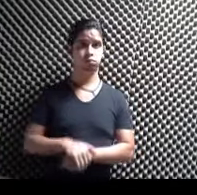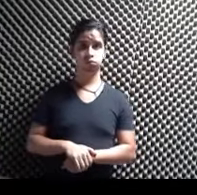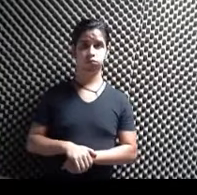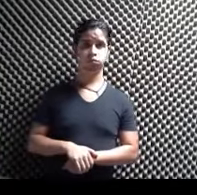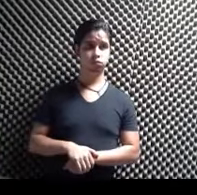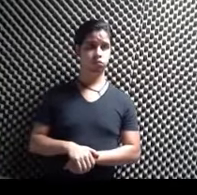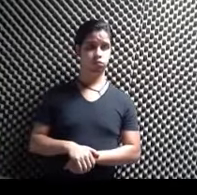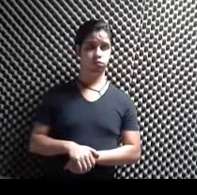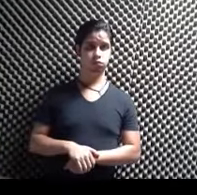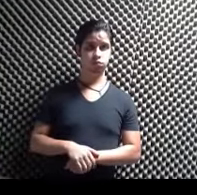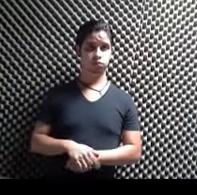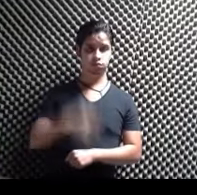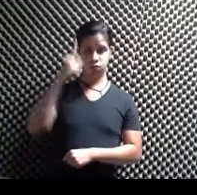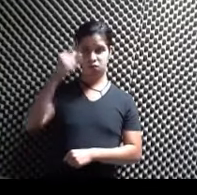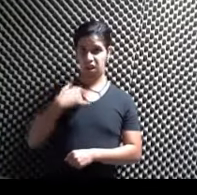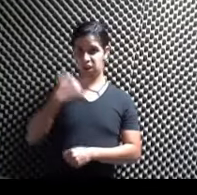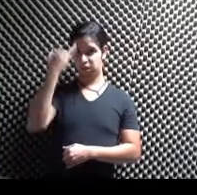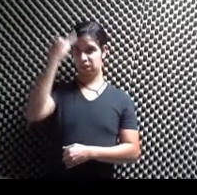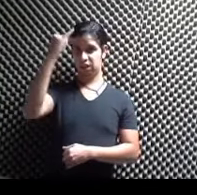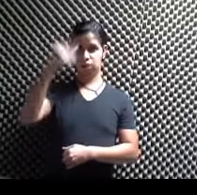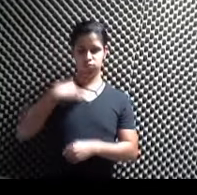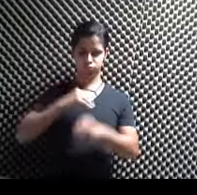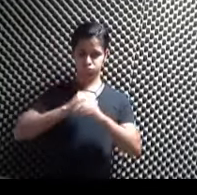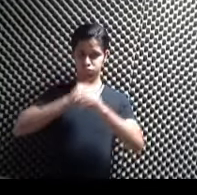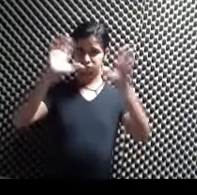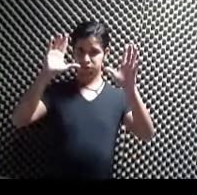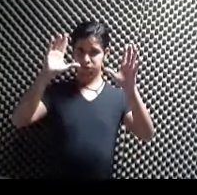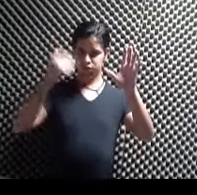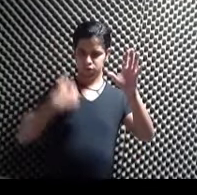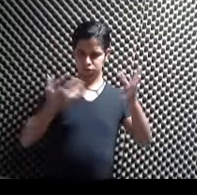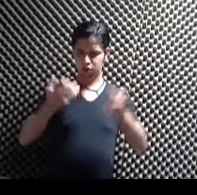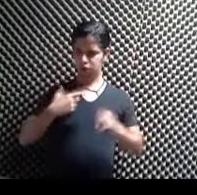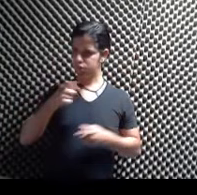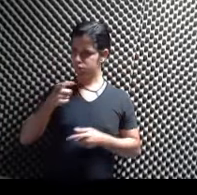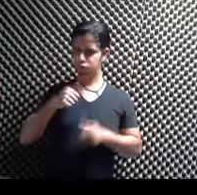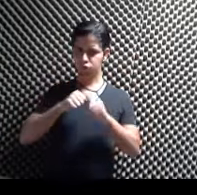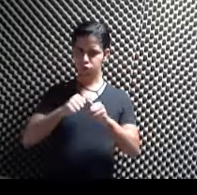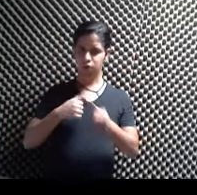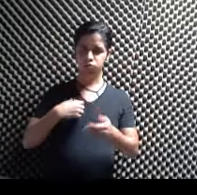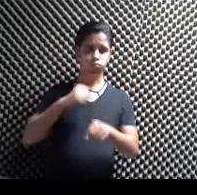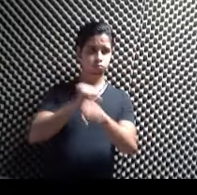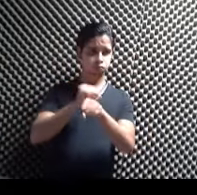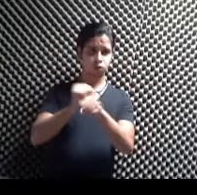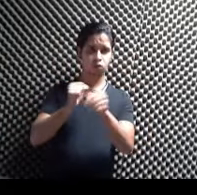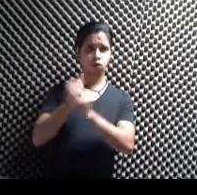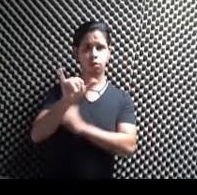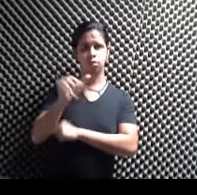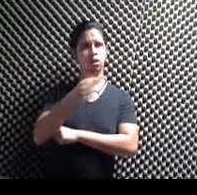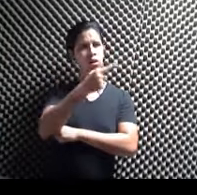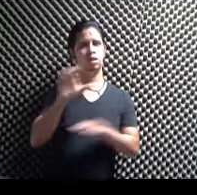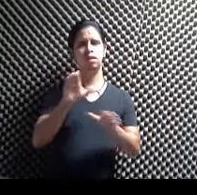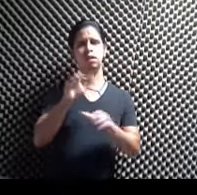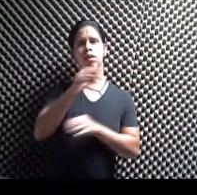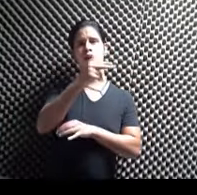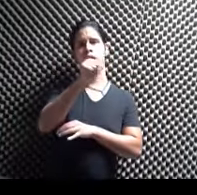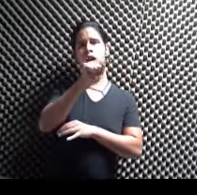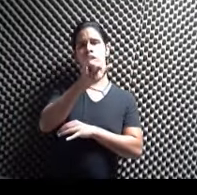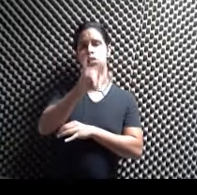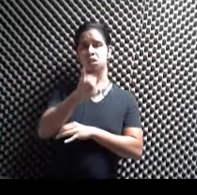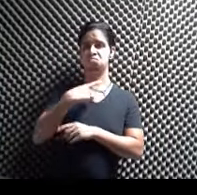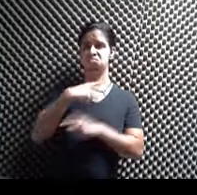Sí. La idea estaba muy clara de que quería seguir haciendo eso que hice para Haití, para otros lugares y para Puerto